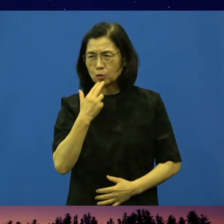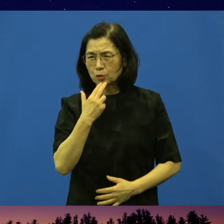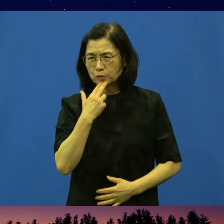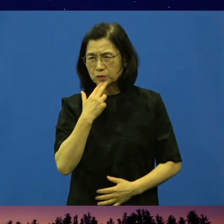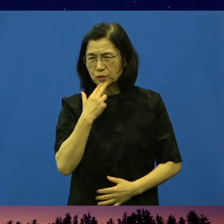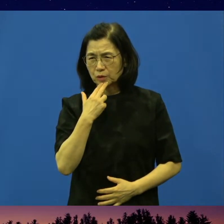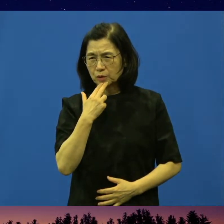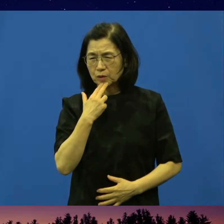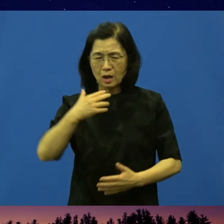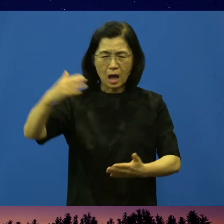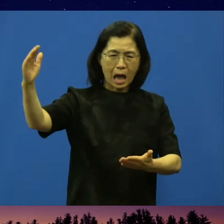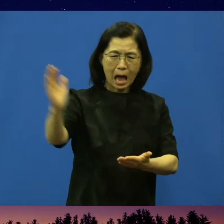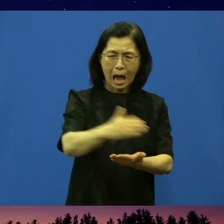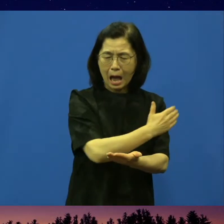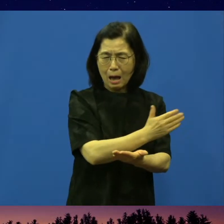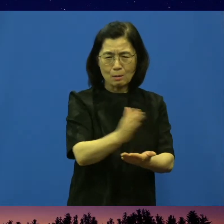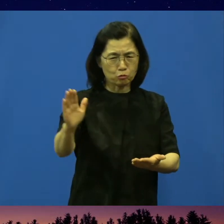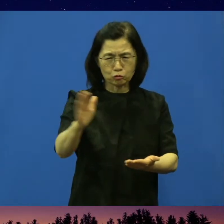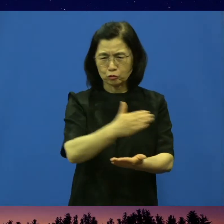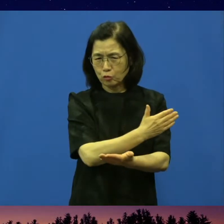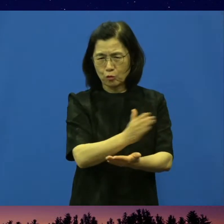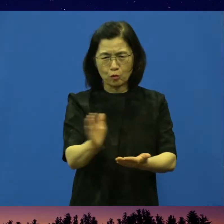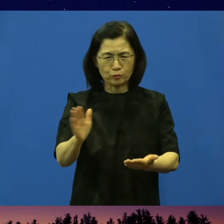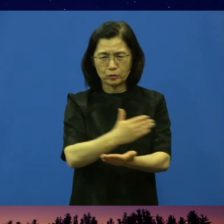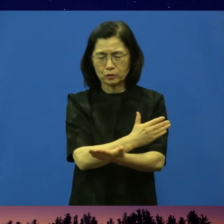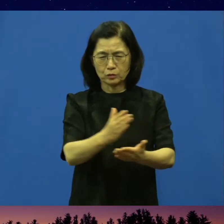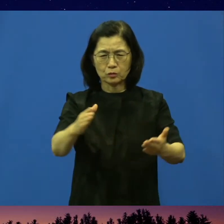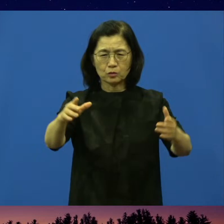광야에 가니까 아무것도 없는 거예요.